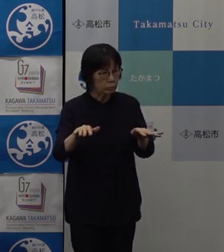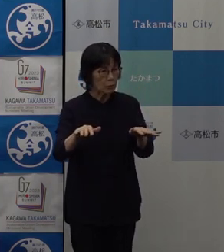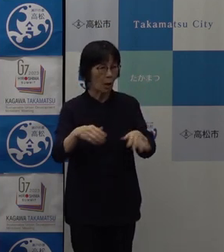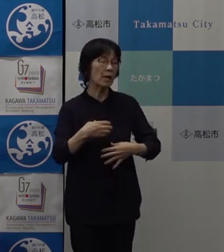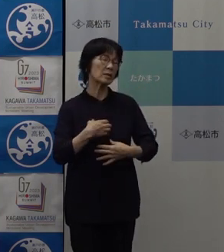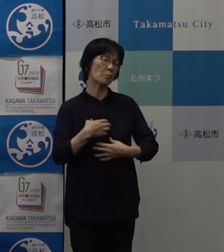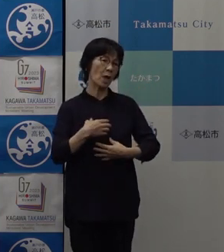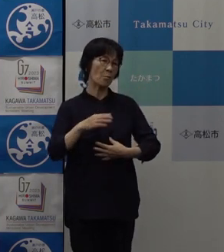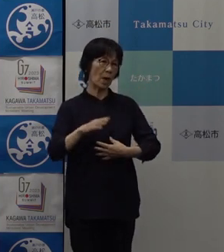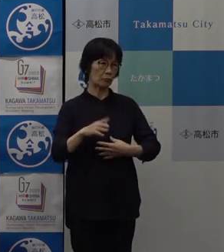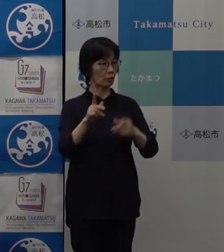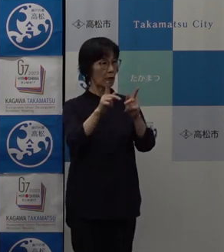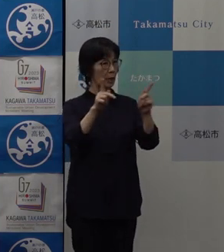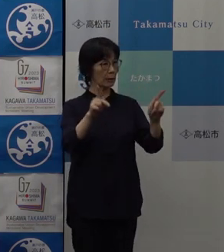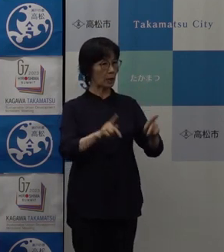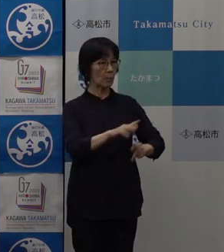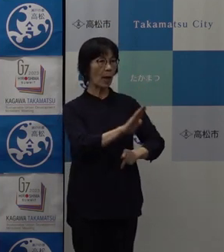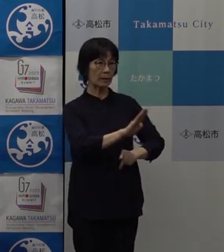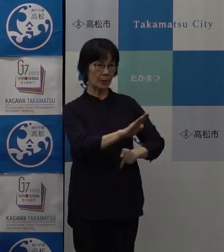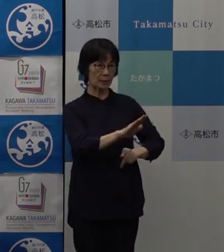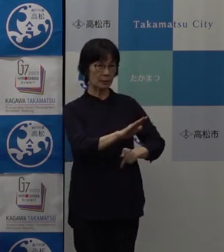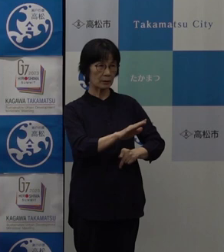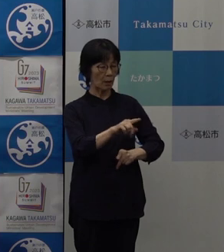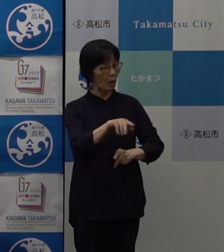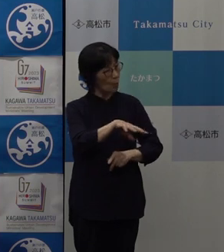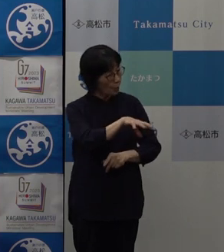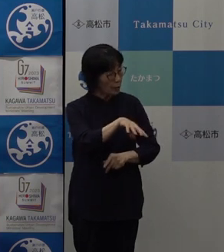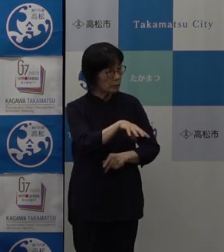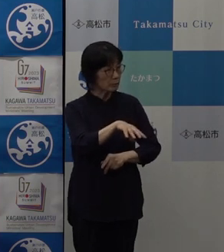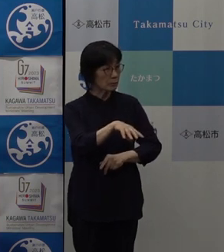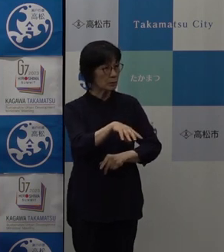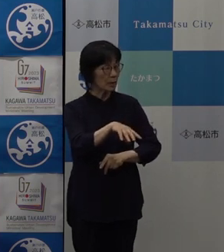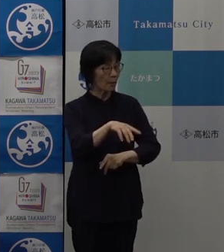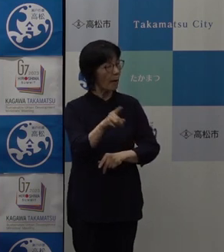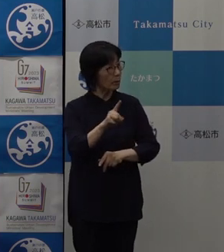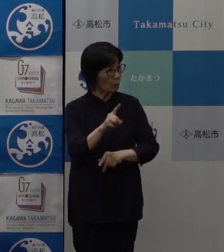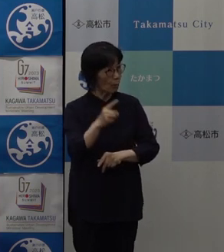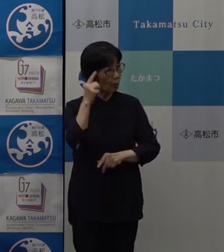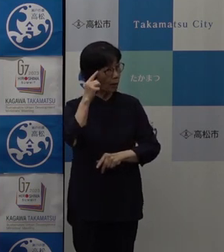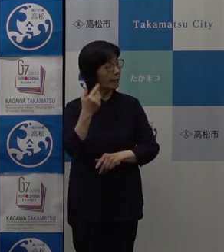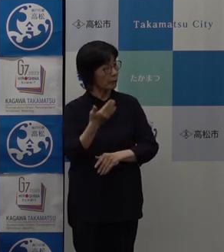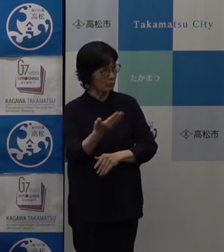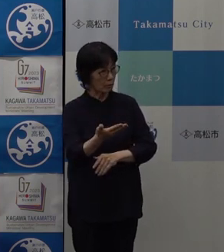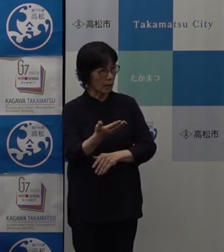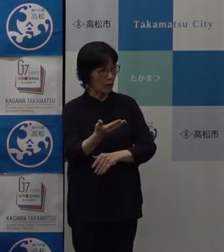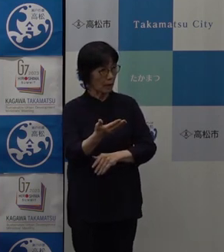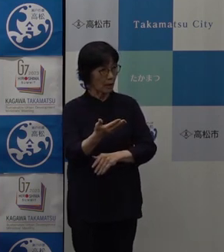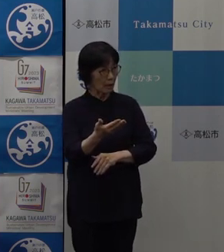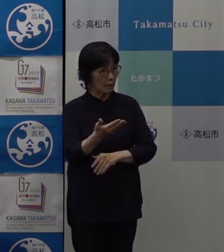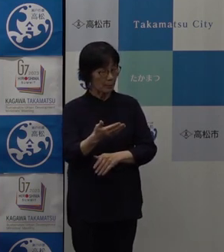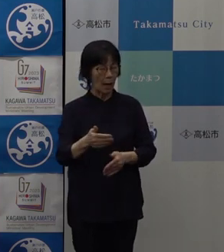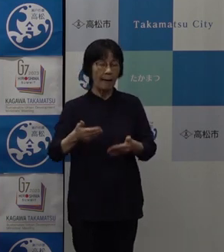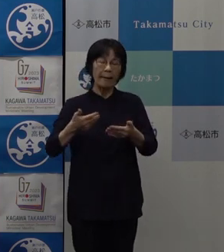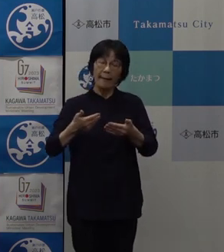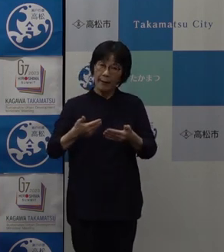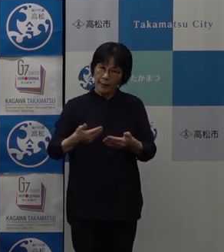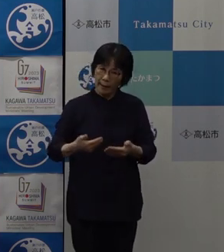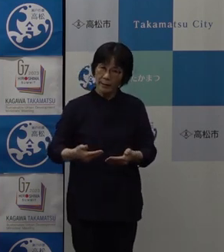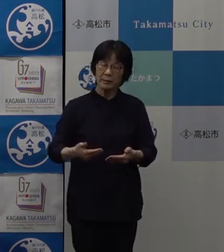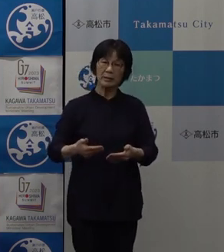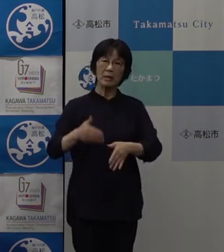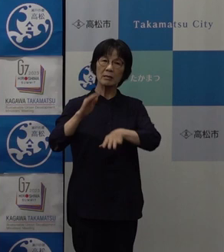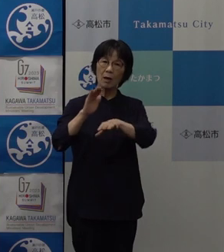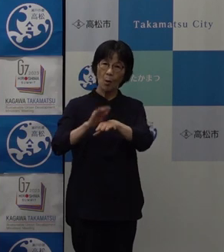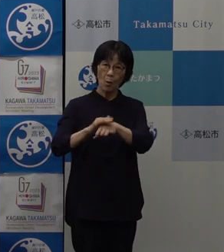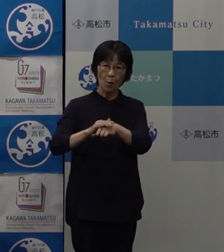ますが、まあ、この辺についてどう考えるかということで、まあ、かなり安全な形で活用できるの